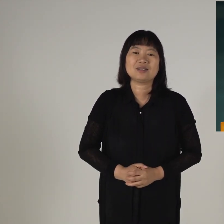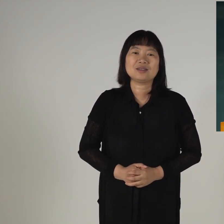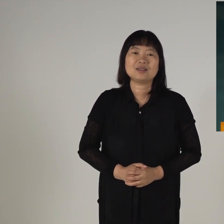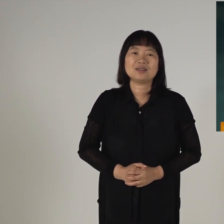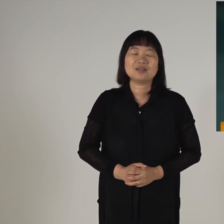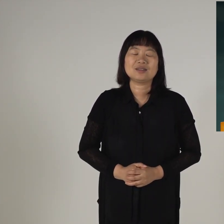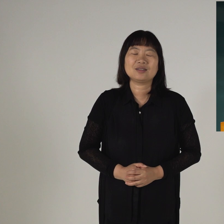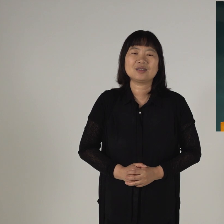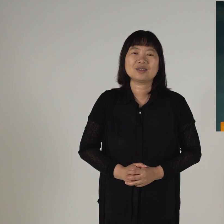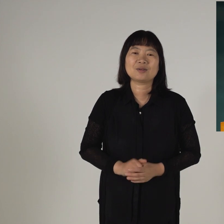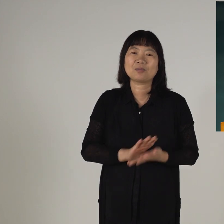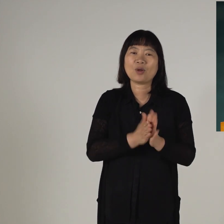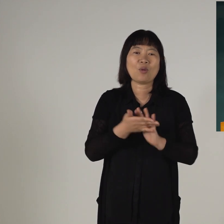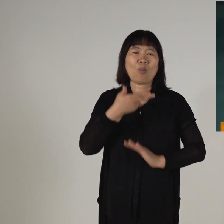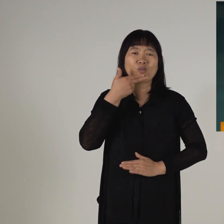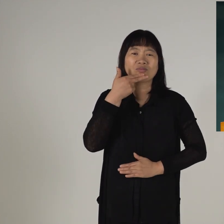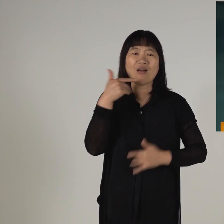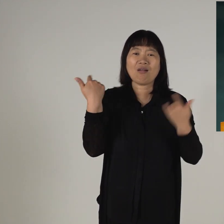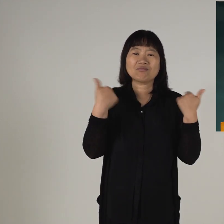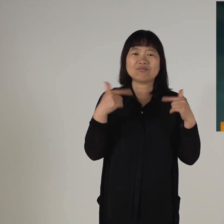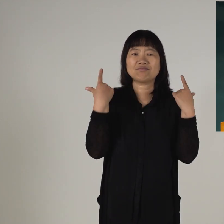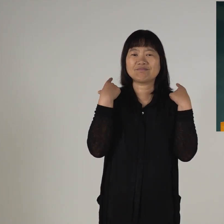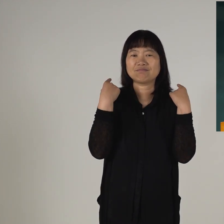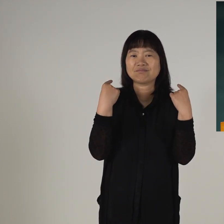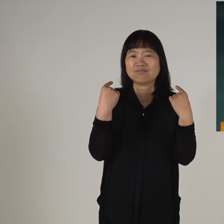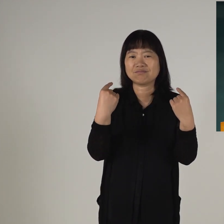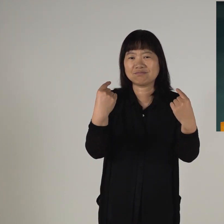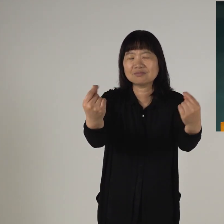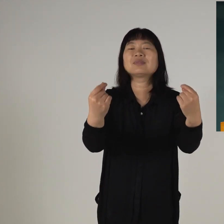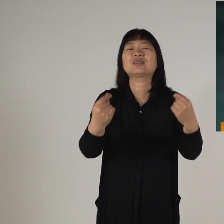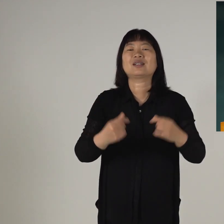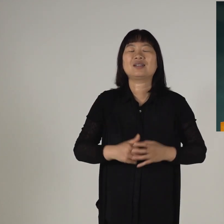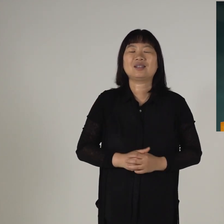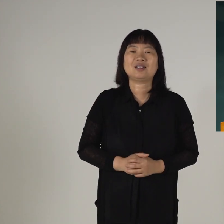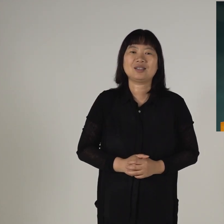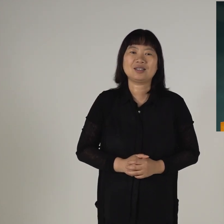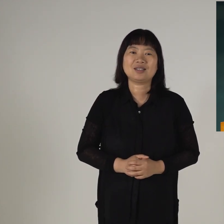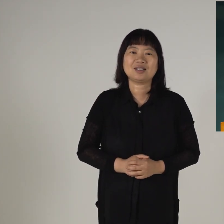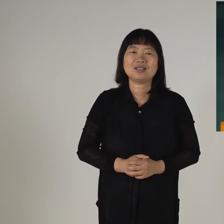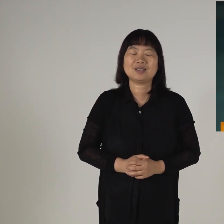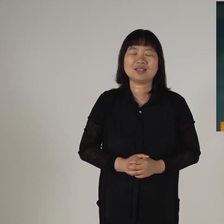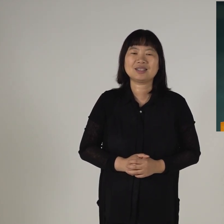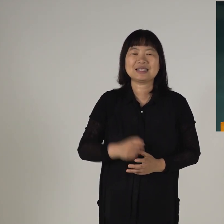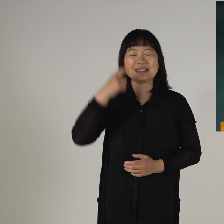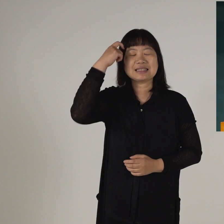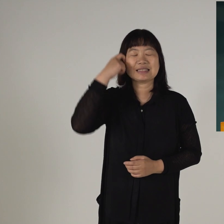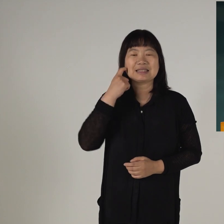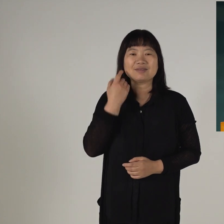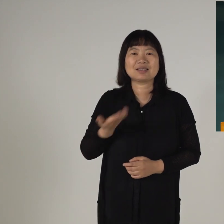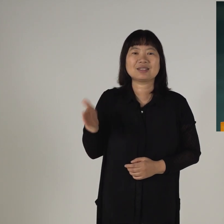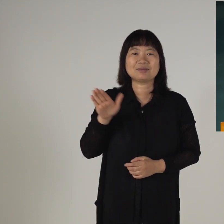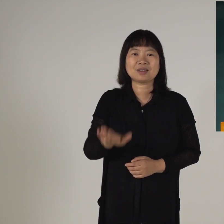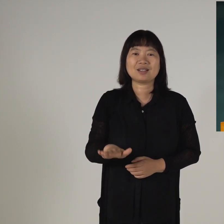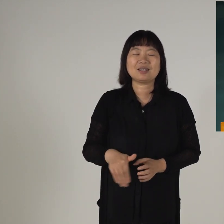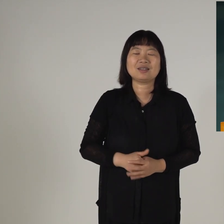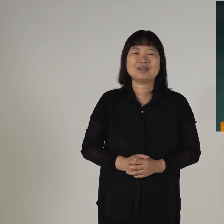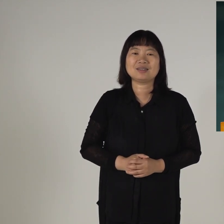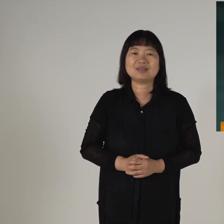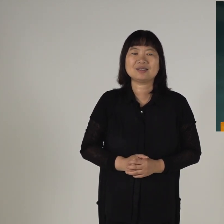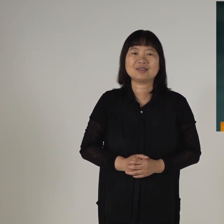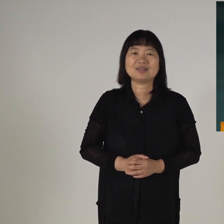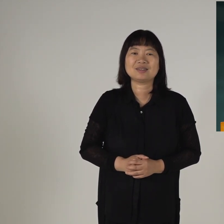어떤 변화도 없고 늘 하던 걷던 걸음을 걷는 것 같지만